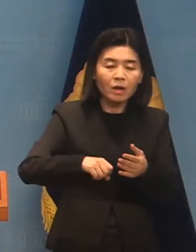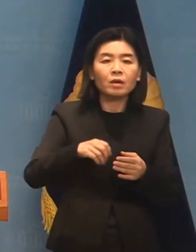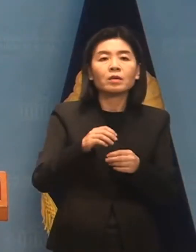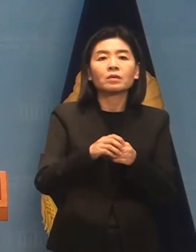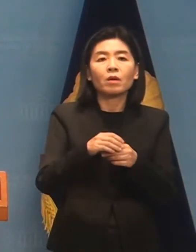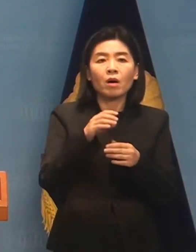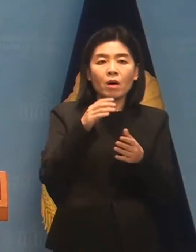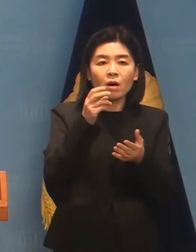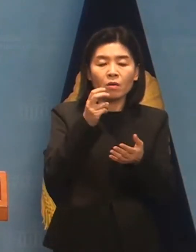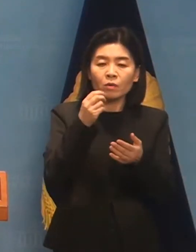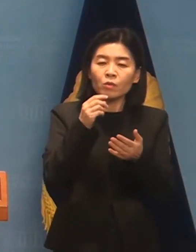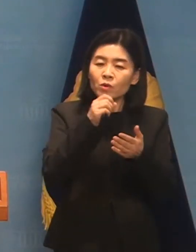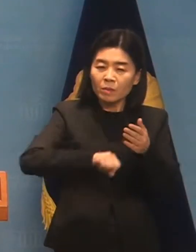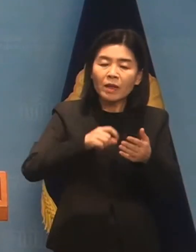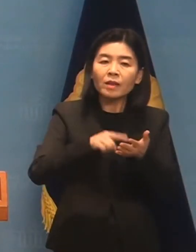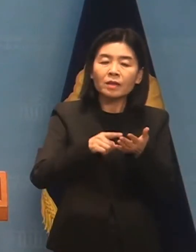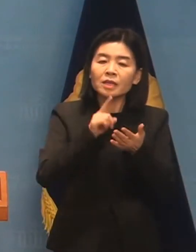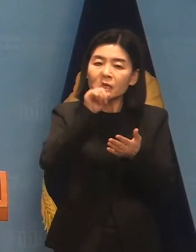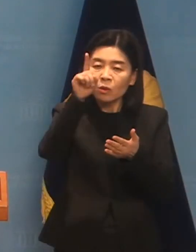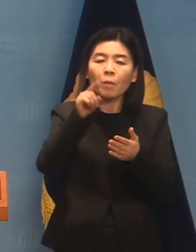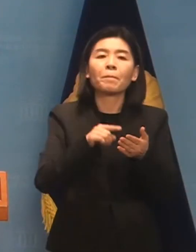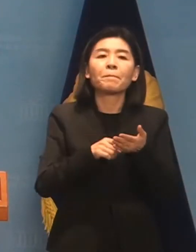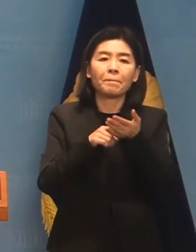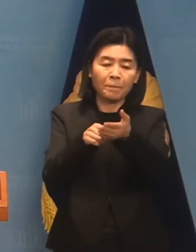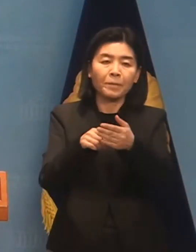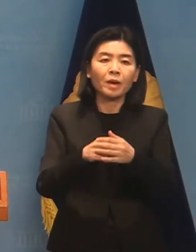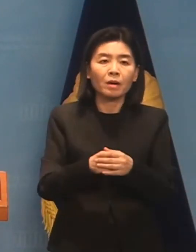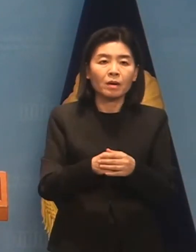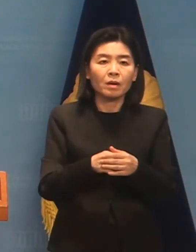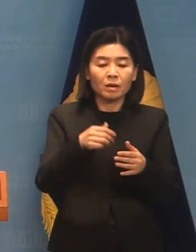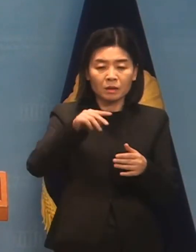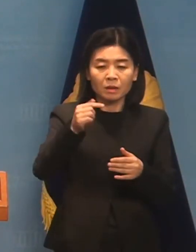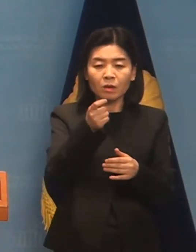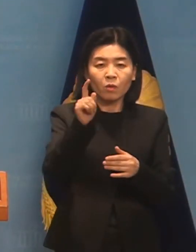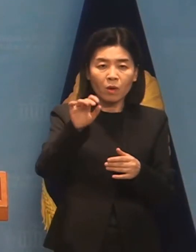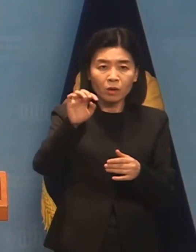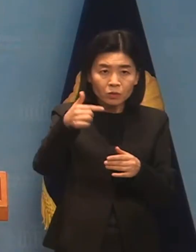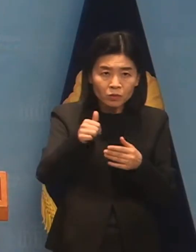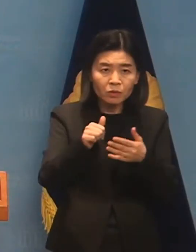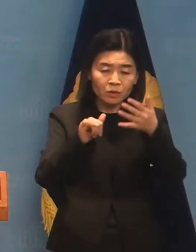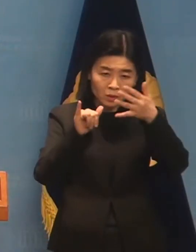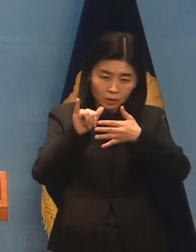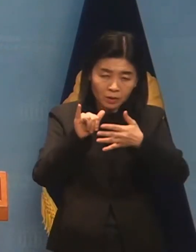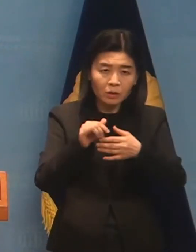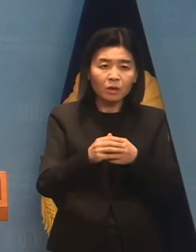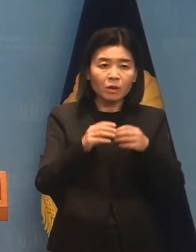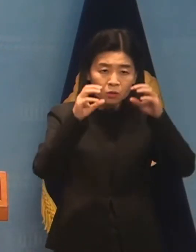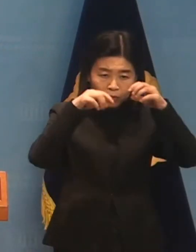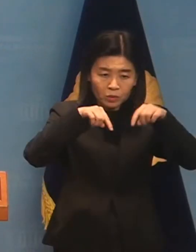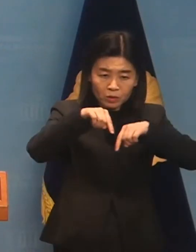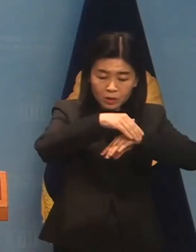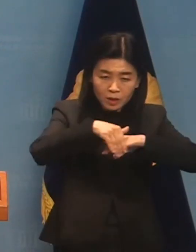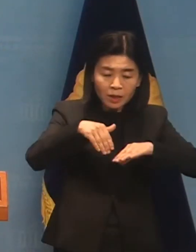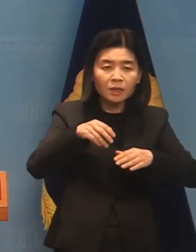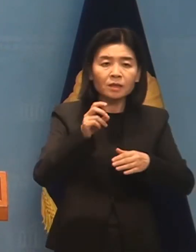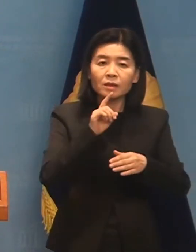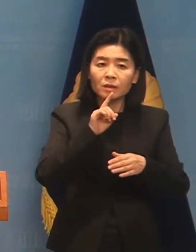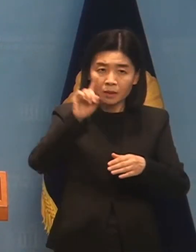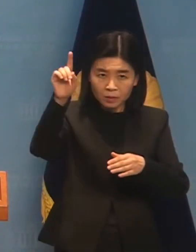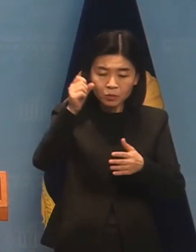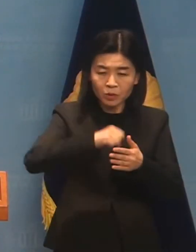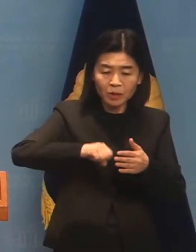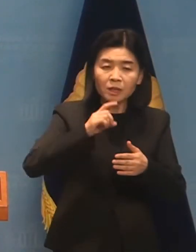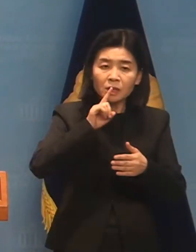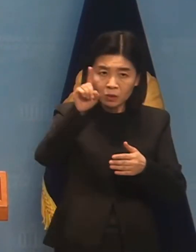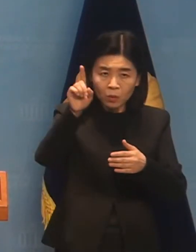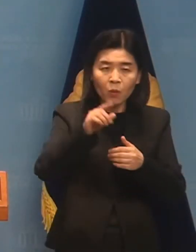신고서를 제출하였습니다. 이봉규TV와 정광훈TV 채널에 대해서도 구글 정책 위반 신고와 함께 선관위에 공직선거법 위반